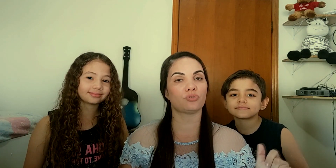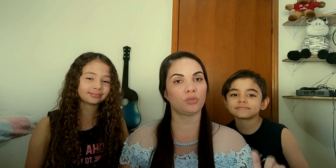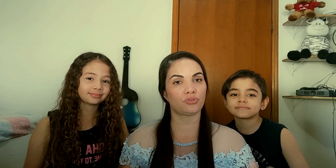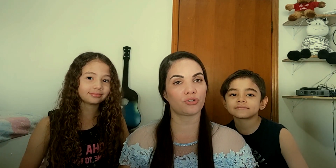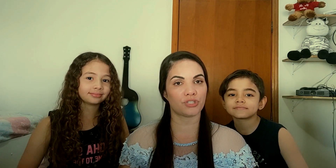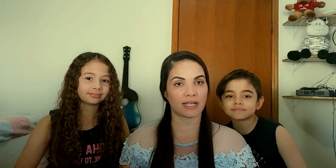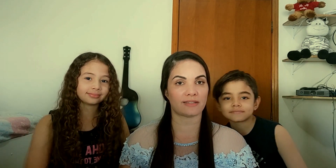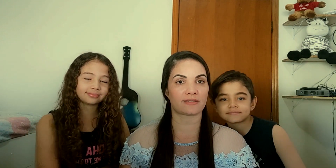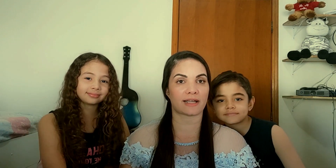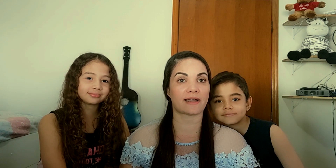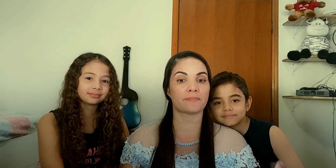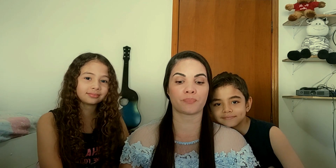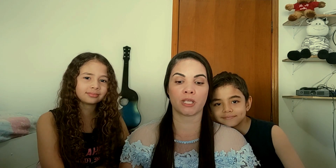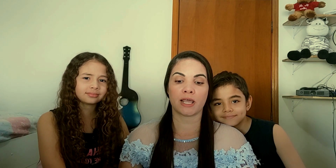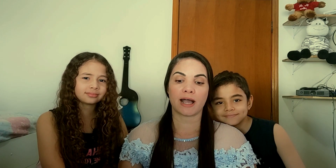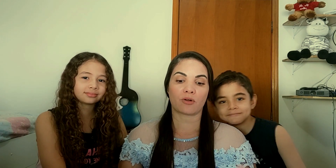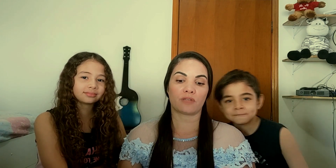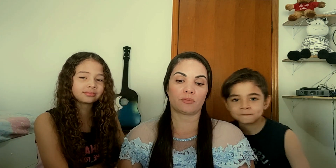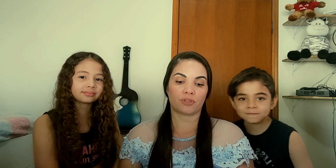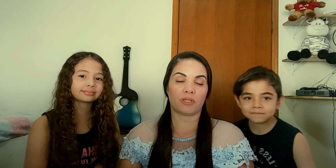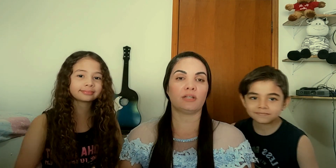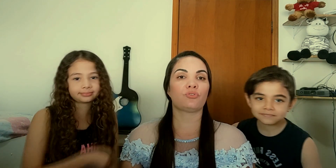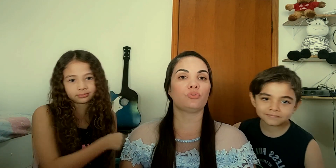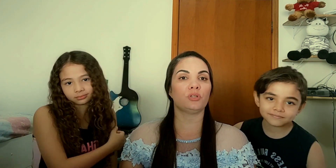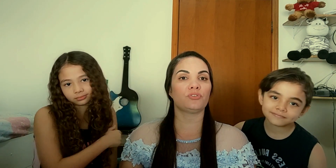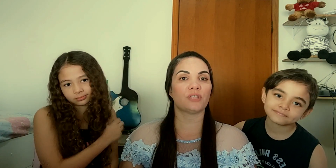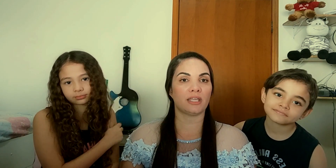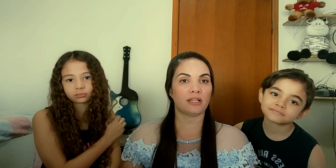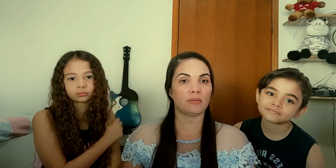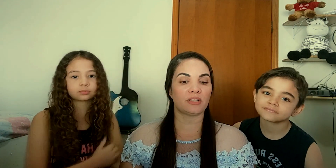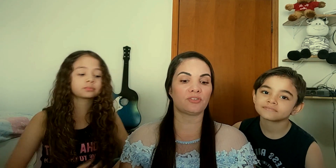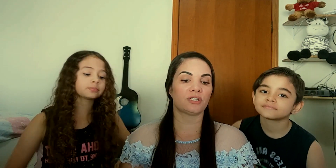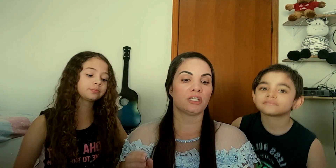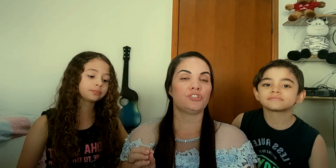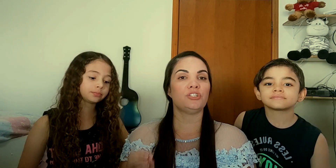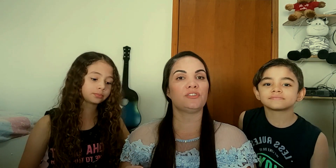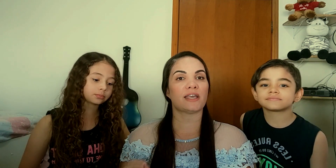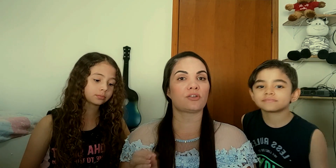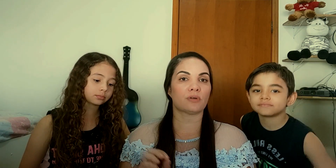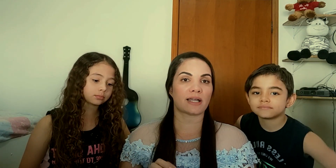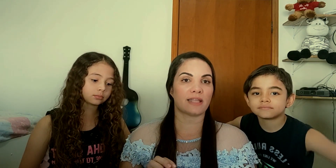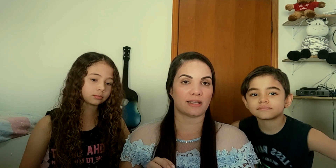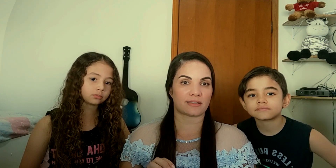números ordinais. Agora, vamos aprender os números em libras de zero a dez.